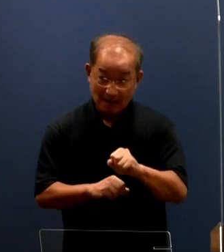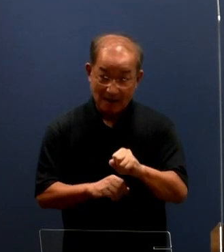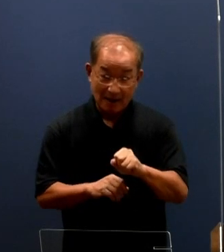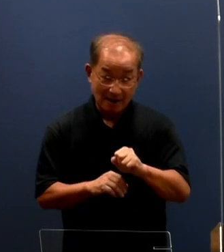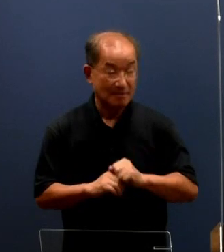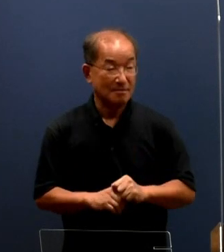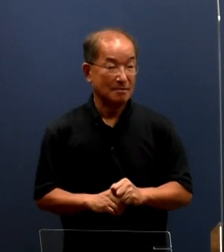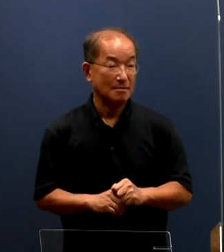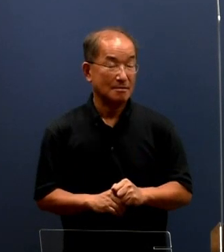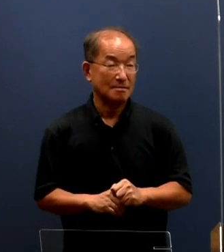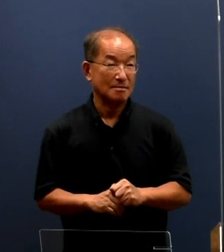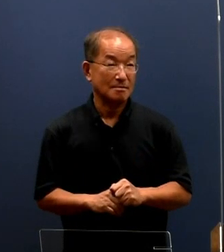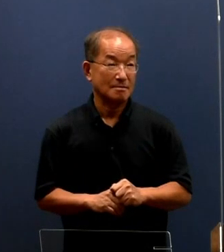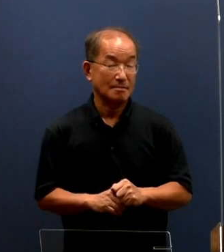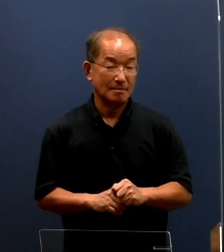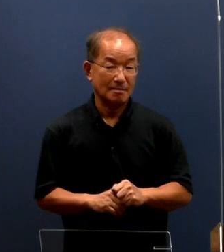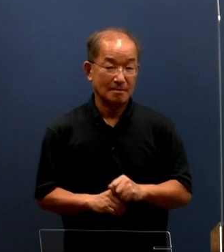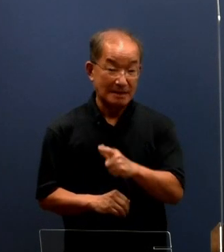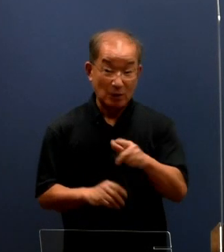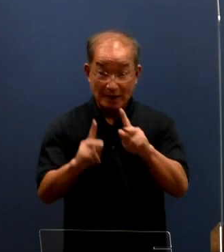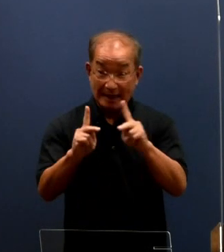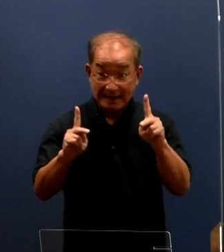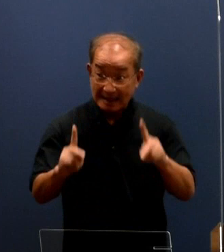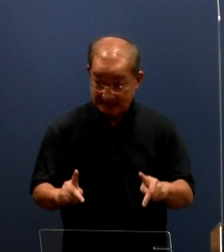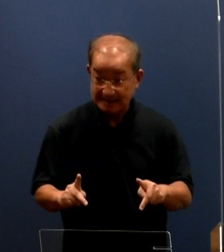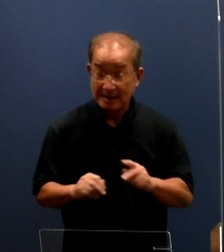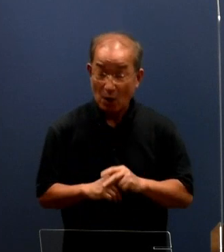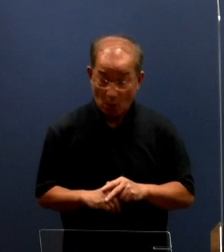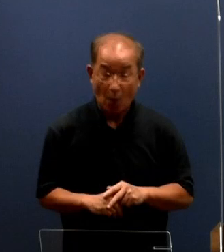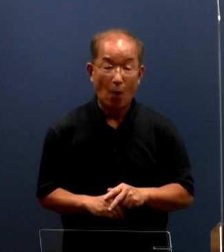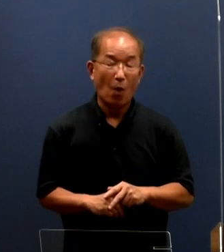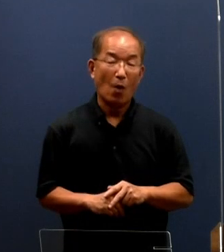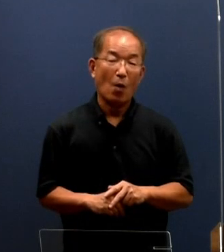あのなんていうか、そのいろんな課題をあの